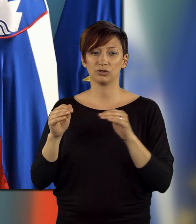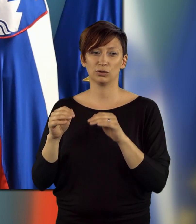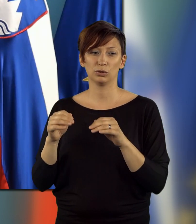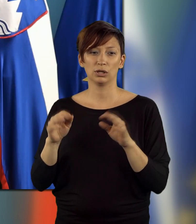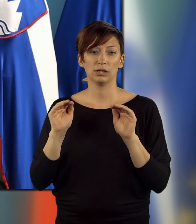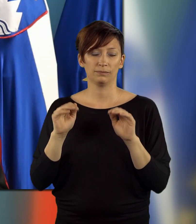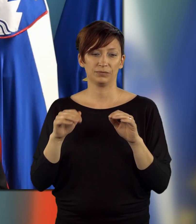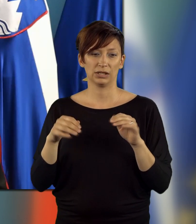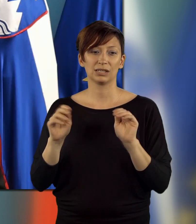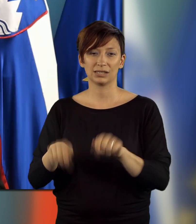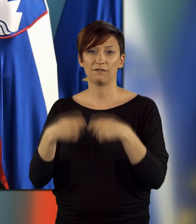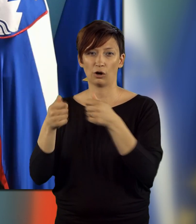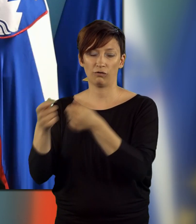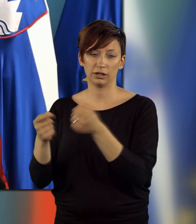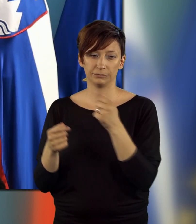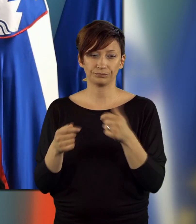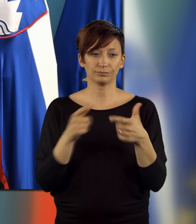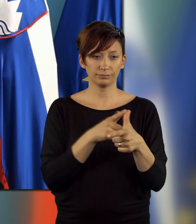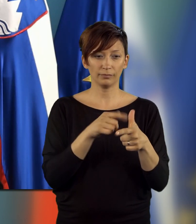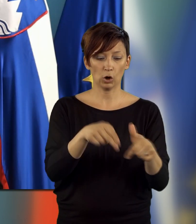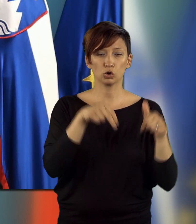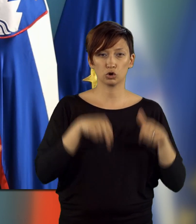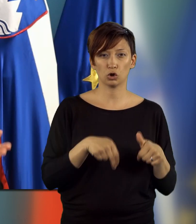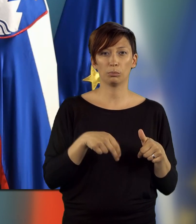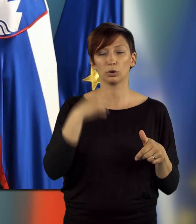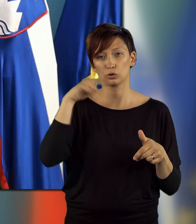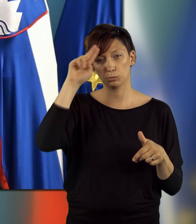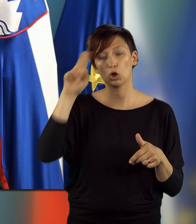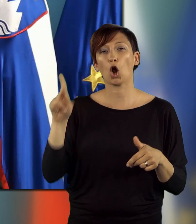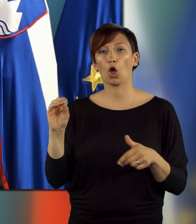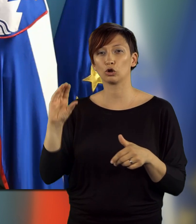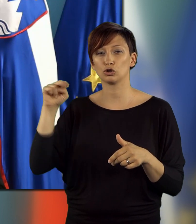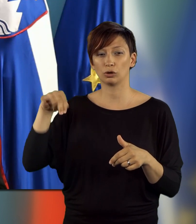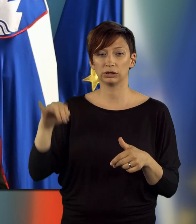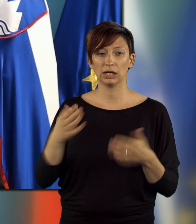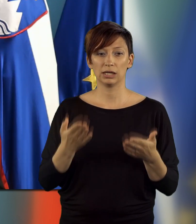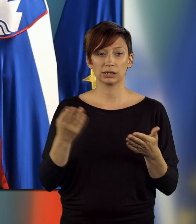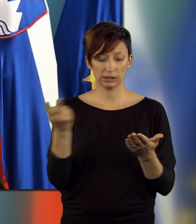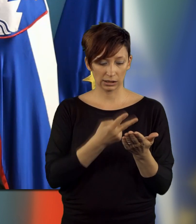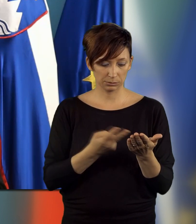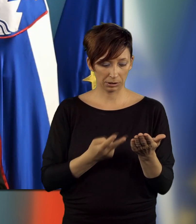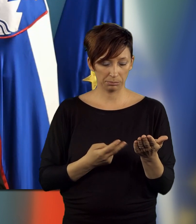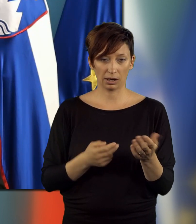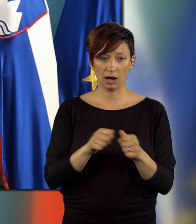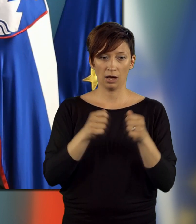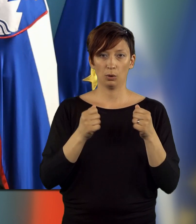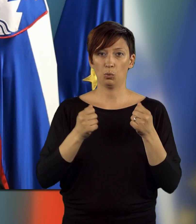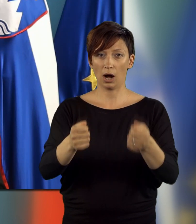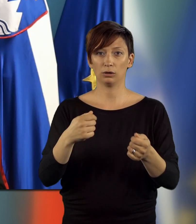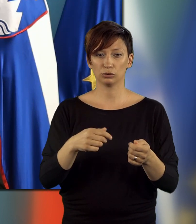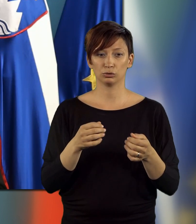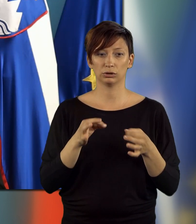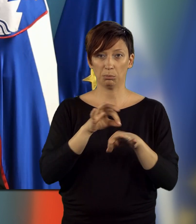zdravstvenem zavarovanju. Glejte, o odstopu gospoda Klokočovnika sem brala danes v avtu